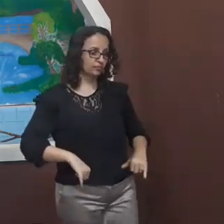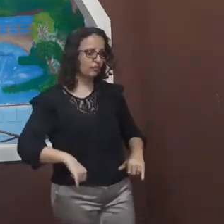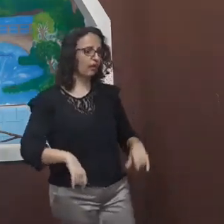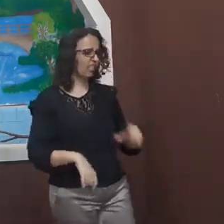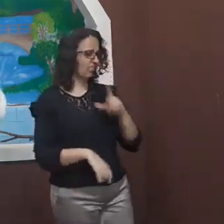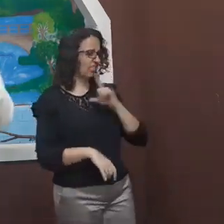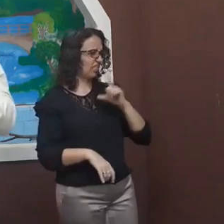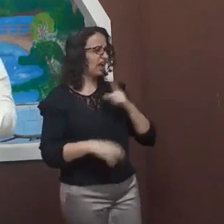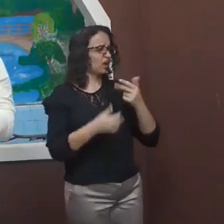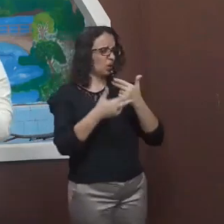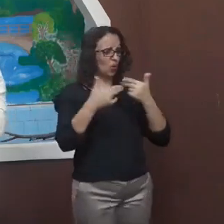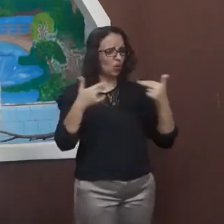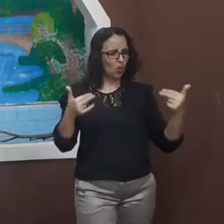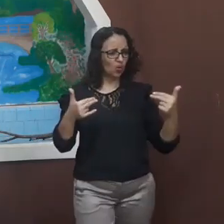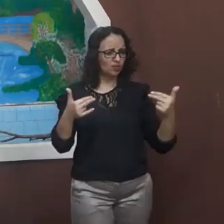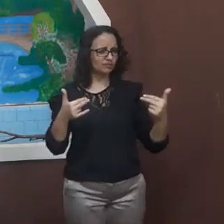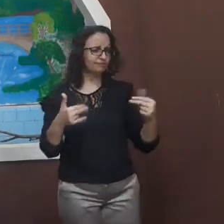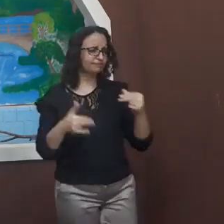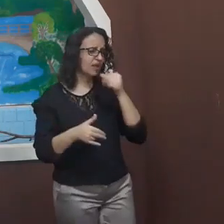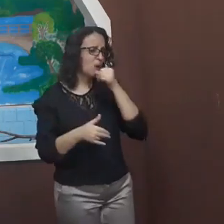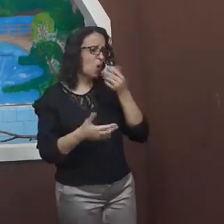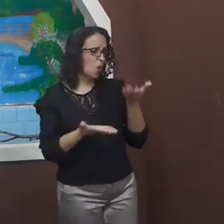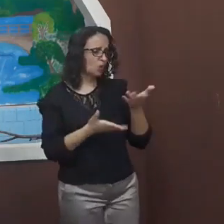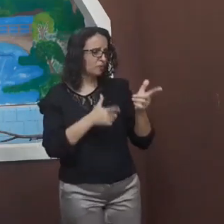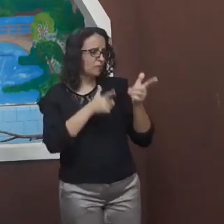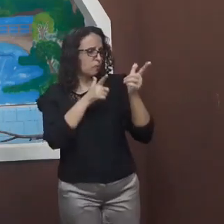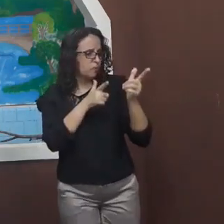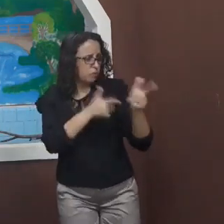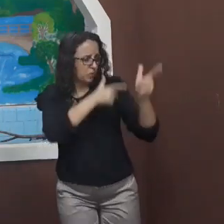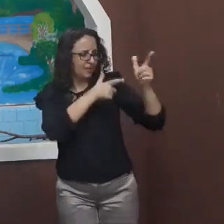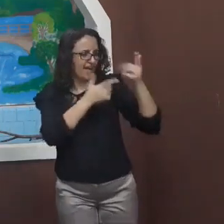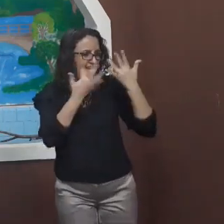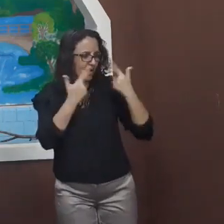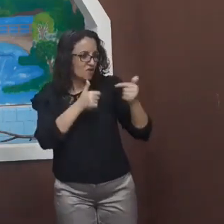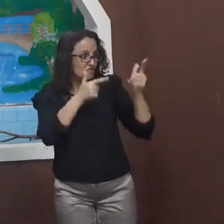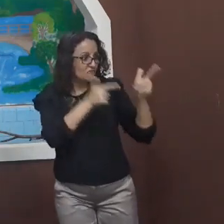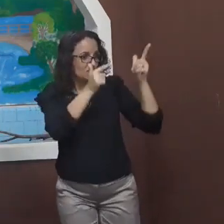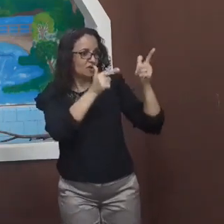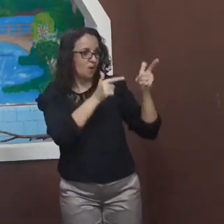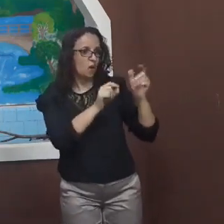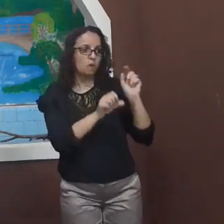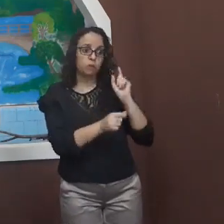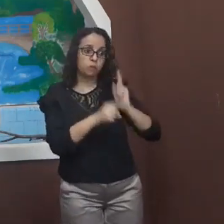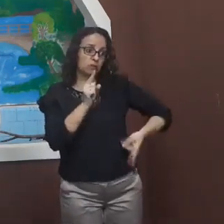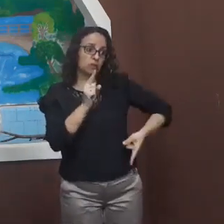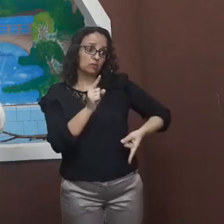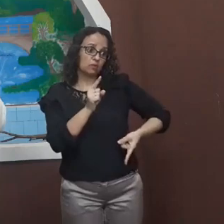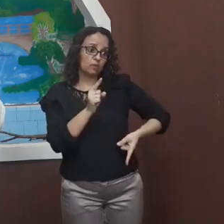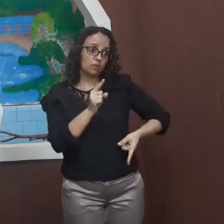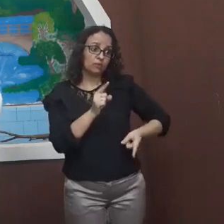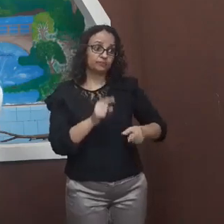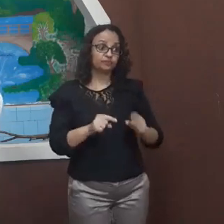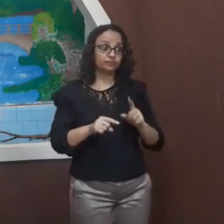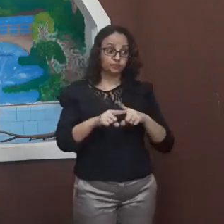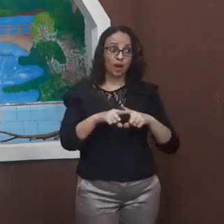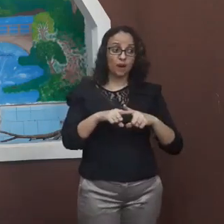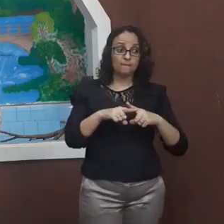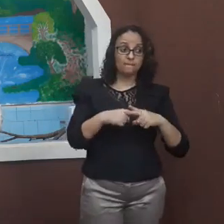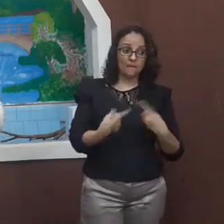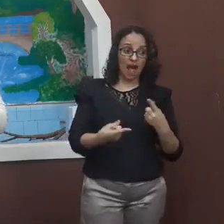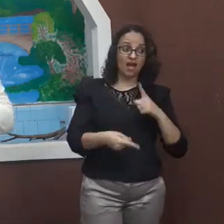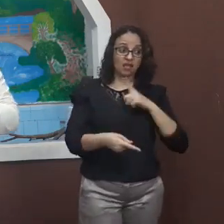armadilhas hoje não se caça mais, mas as armadilhas, elas são colocadas no caminho